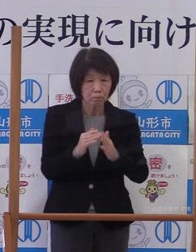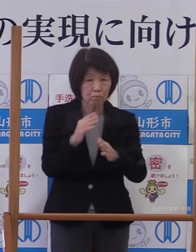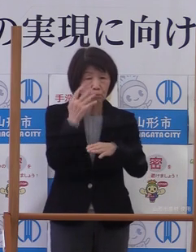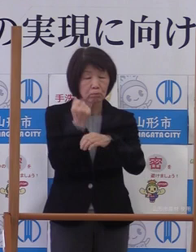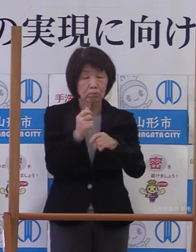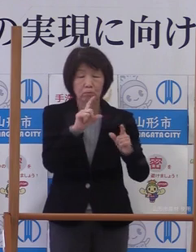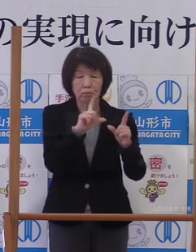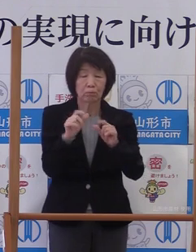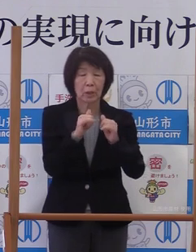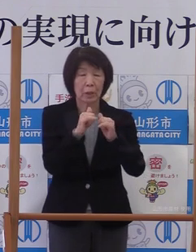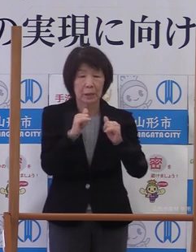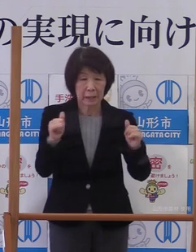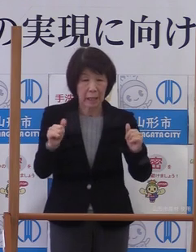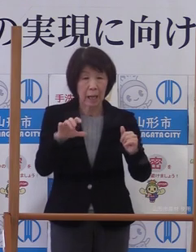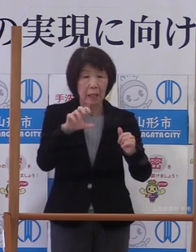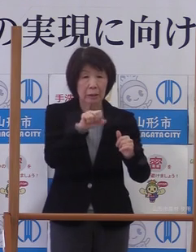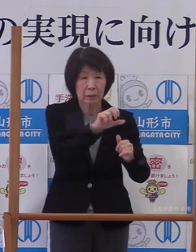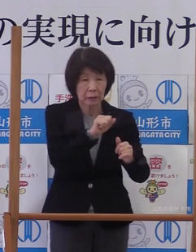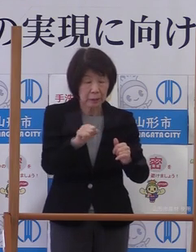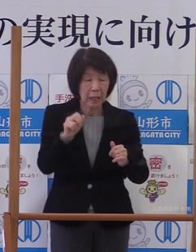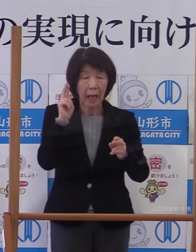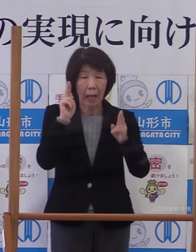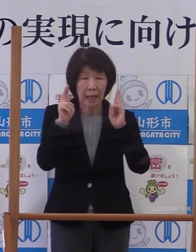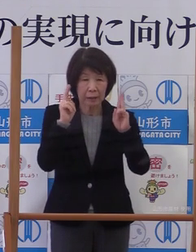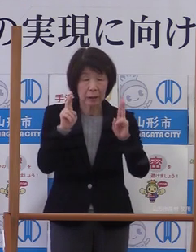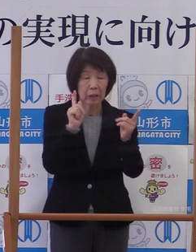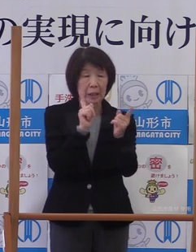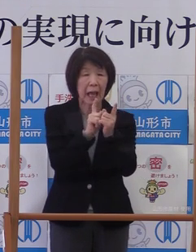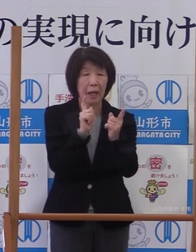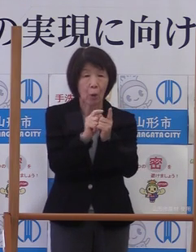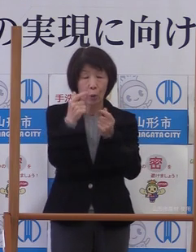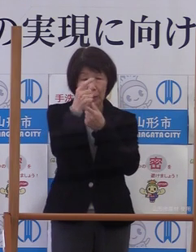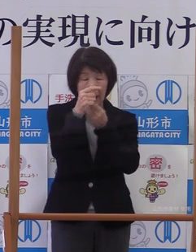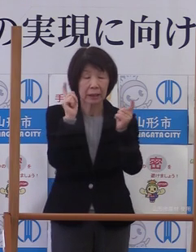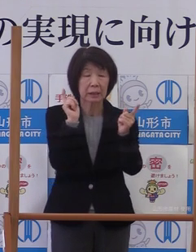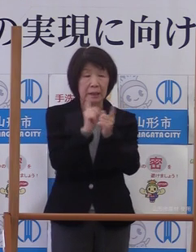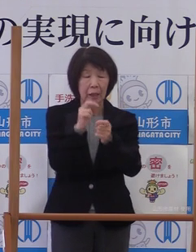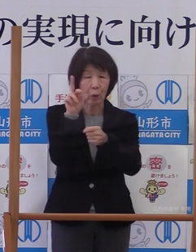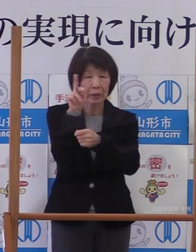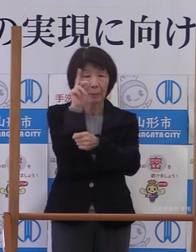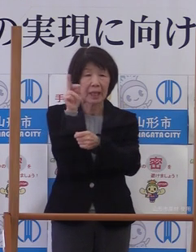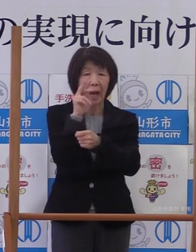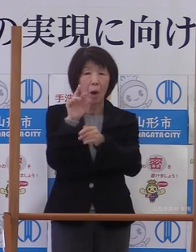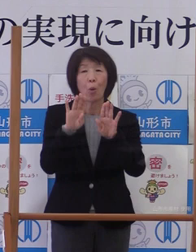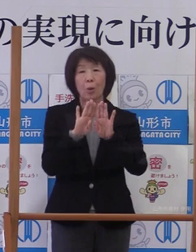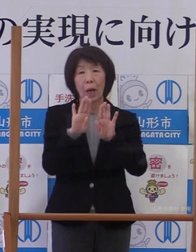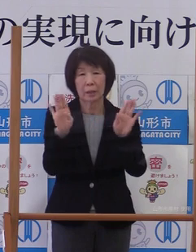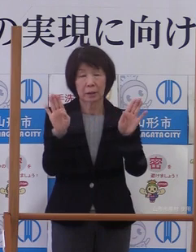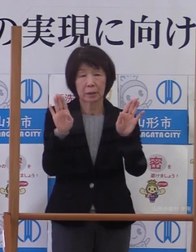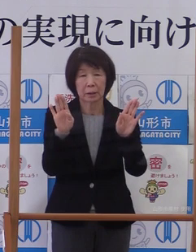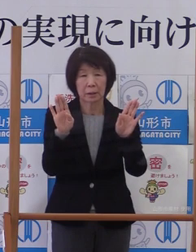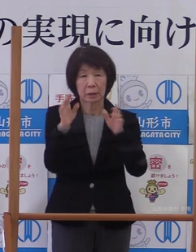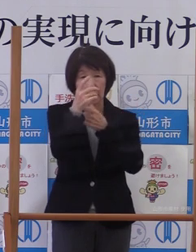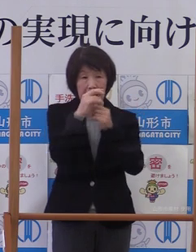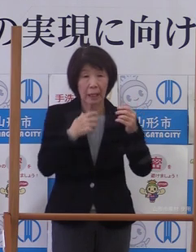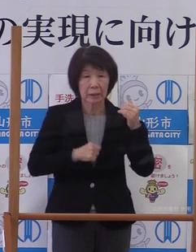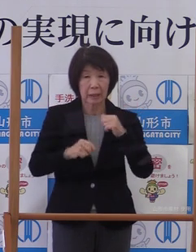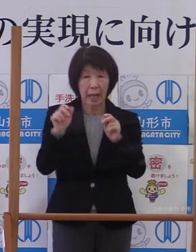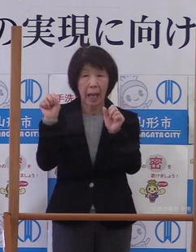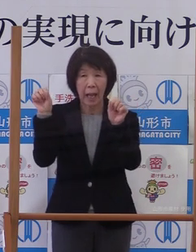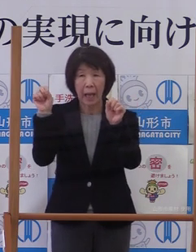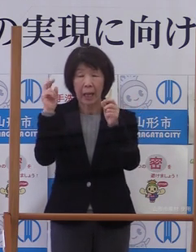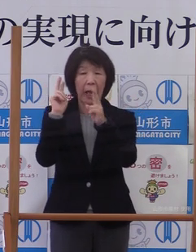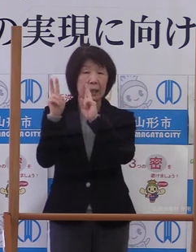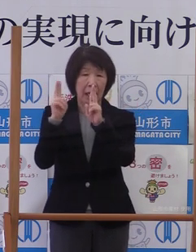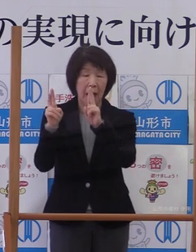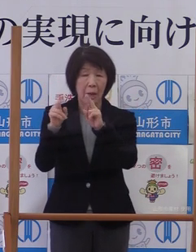として、企業の採用形態の動向を踏まえた大学生向けのセミナーを開催するとともに、大学生、企業等に対